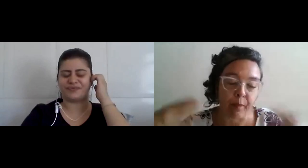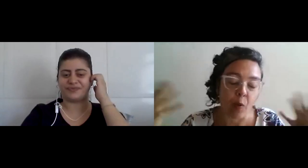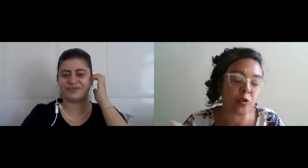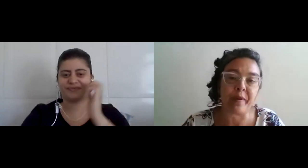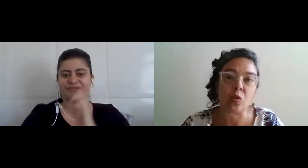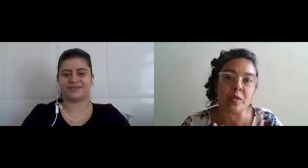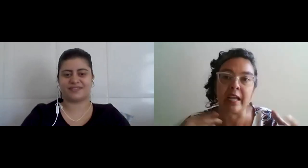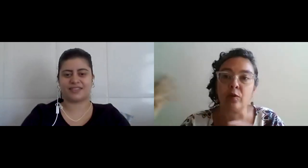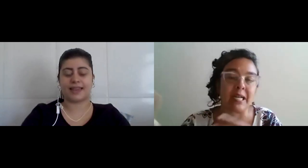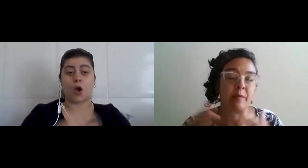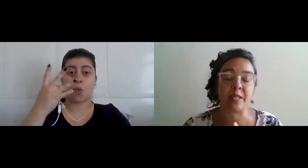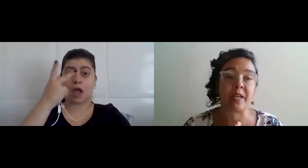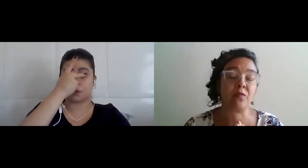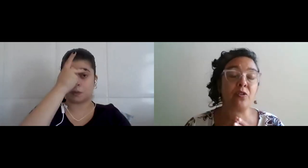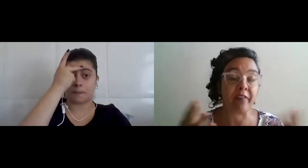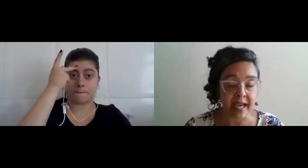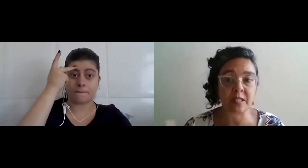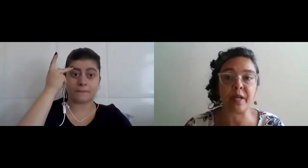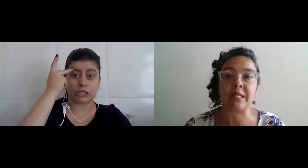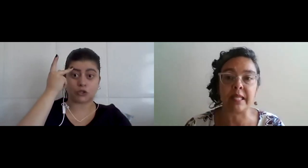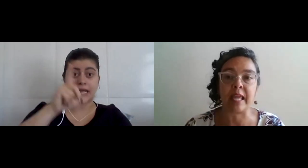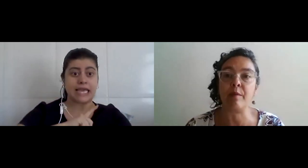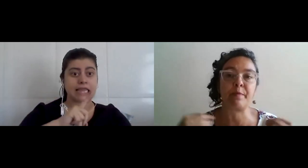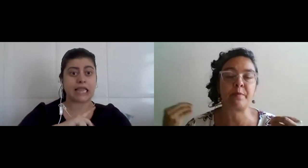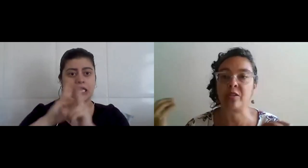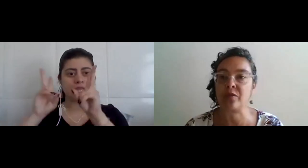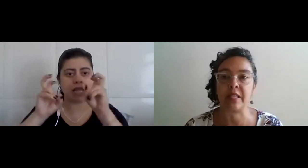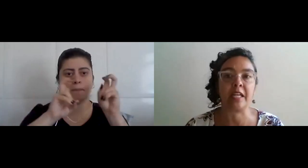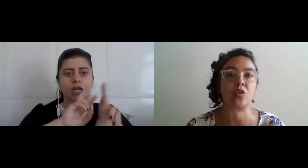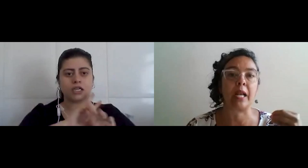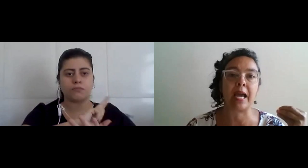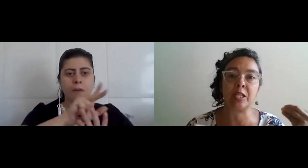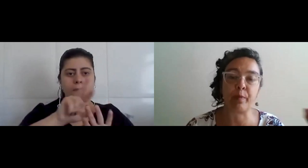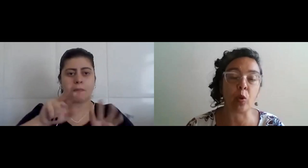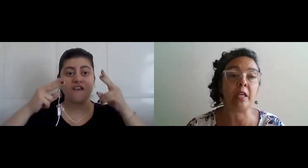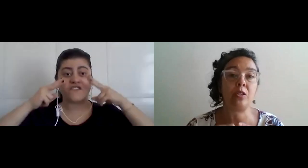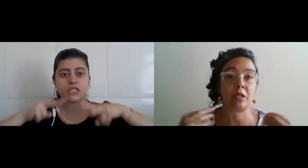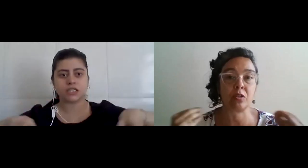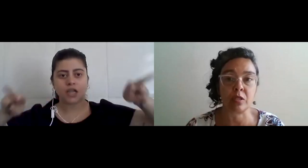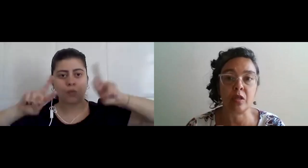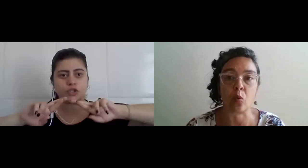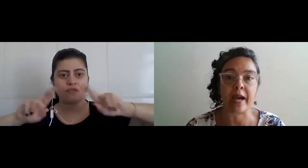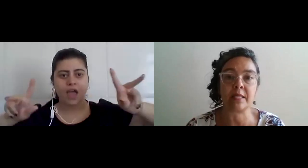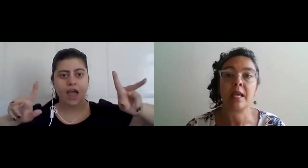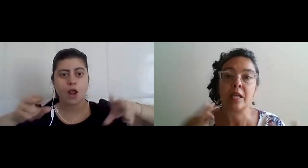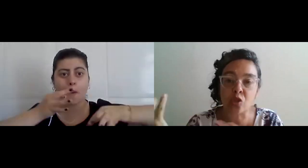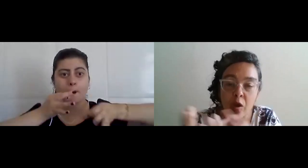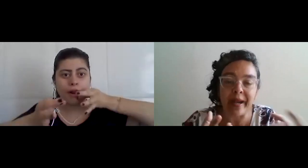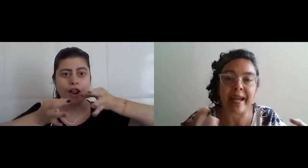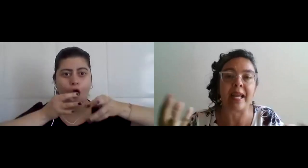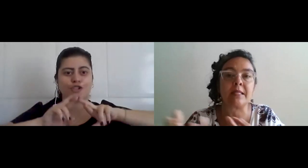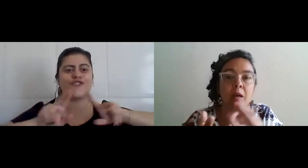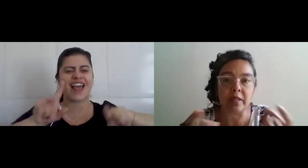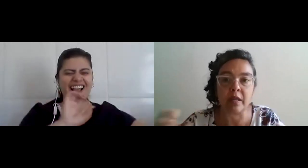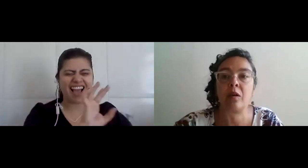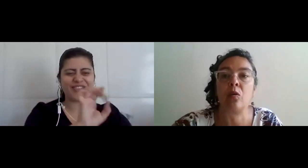São 4 pessoas, né, que vão trazer perspectivas diversas para esses temas, perspectivas internacionais, políticas, conceituais, sobre